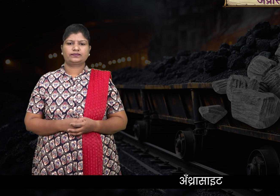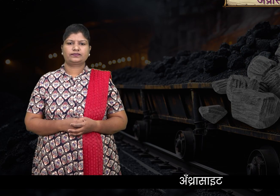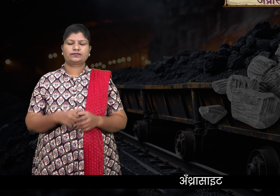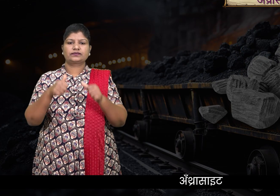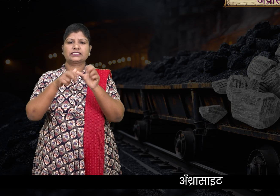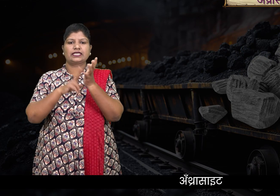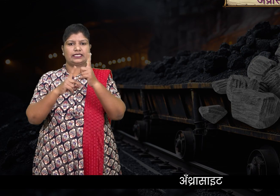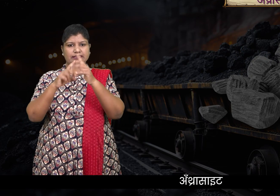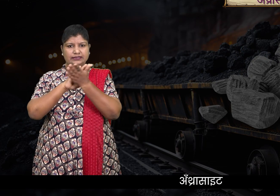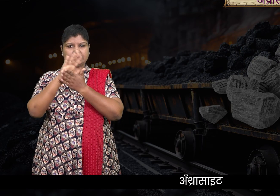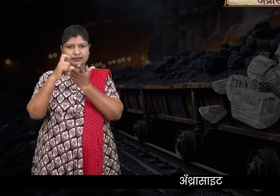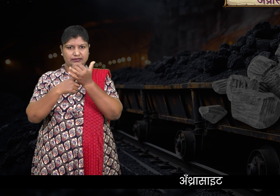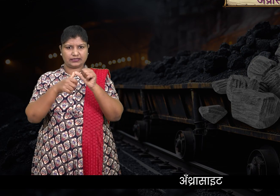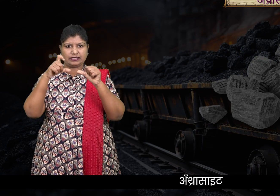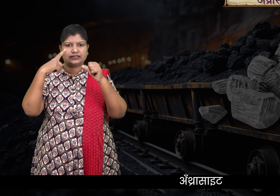एन्थ्रासाइट